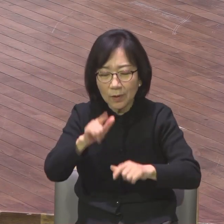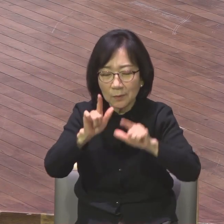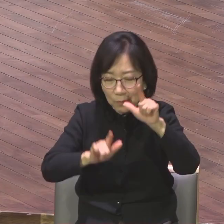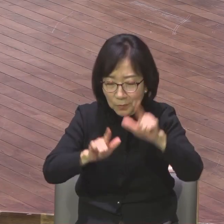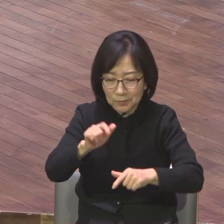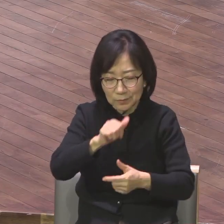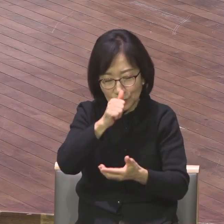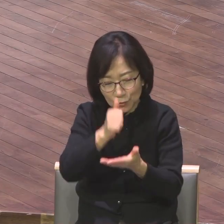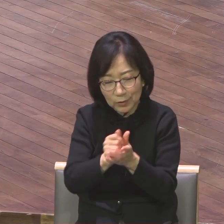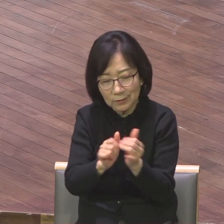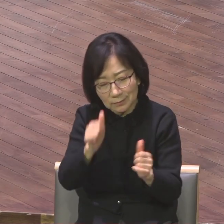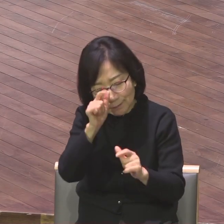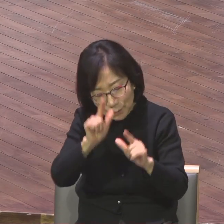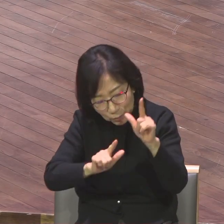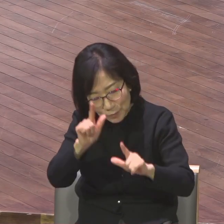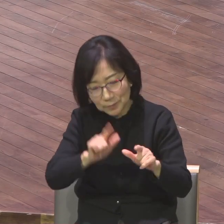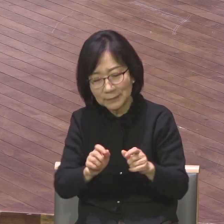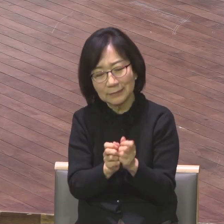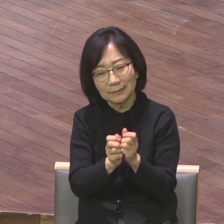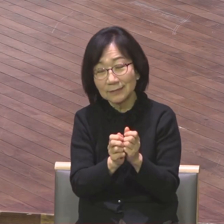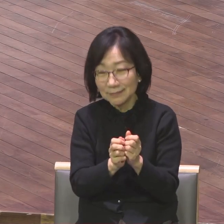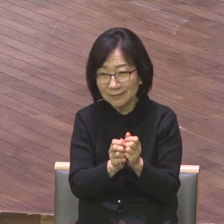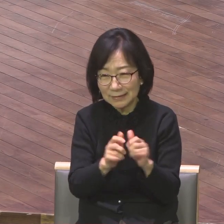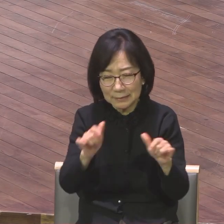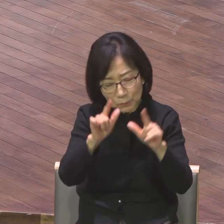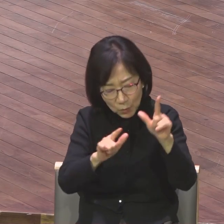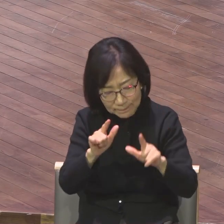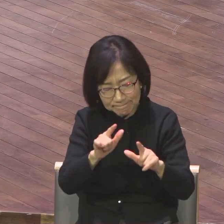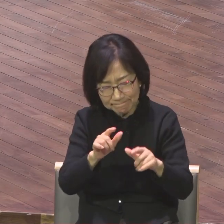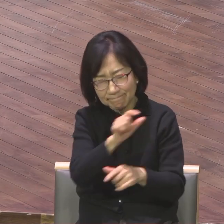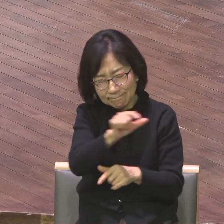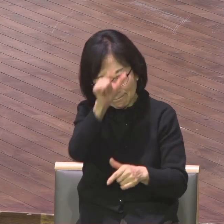저주받은 형체로 처참하게 죽었지만